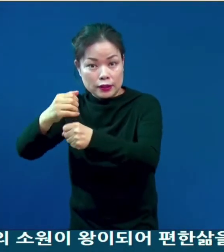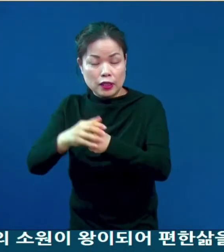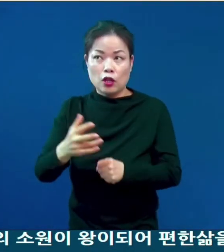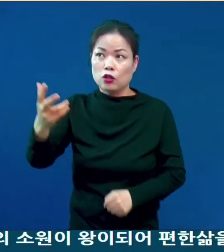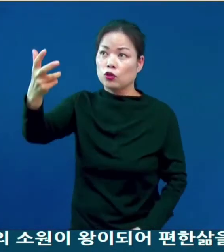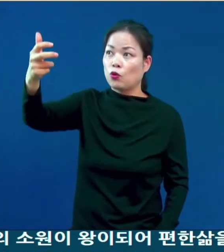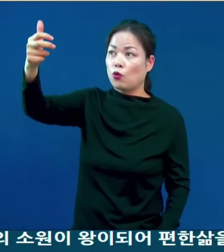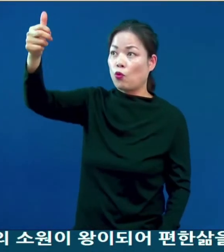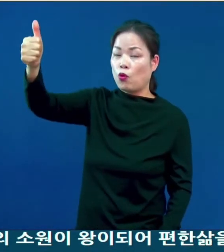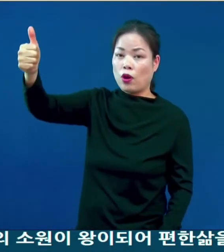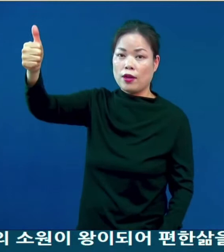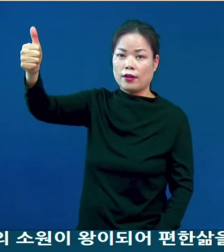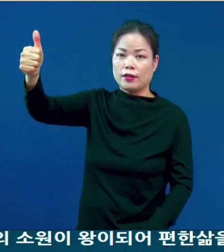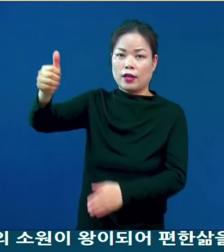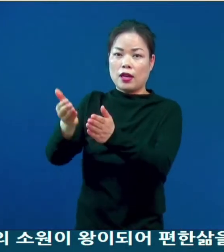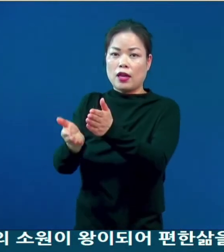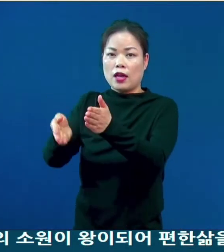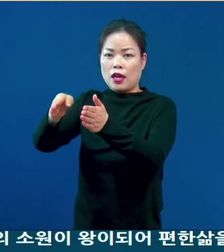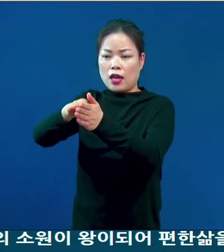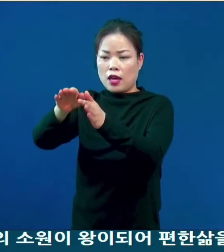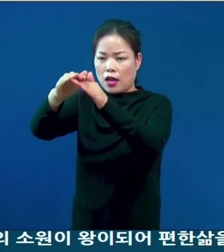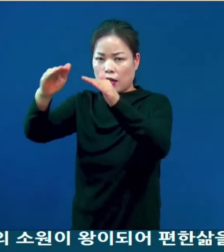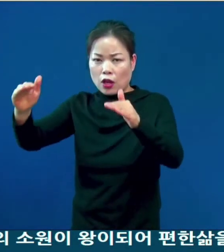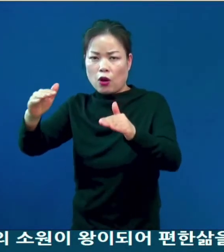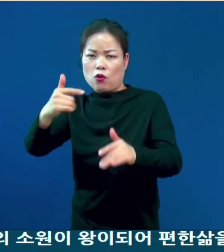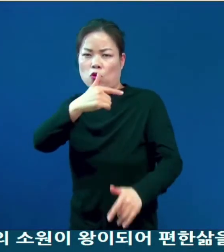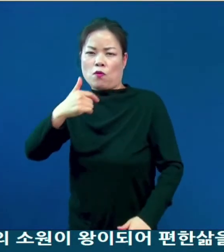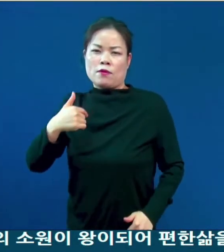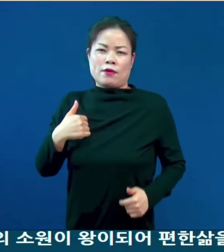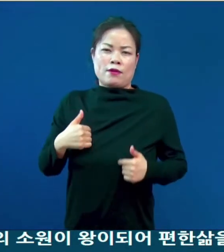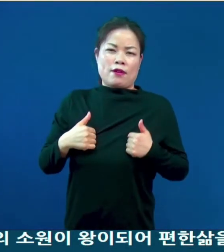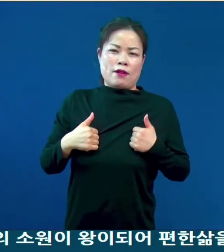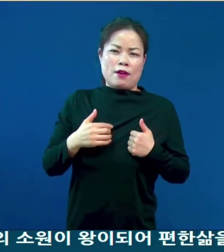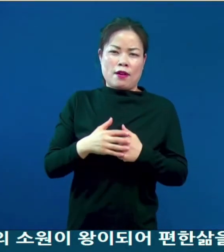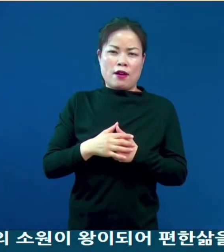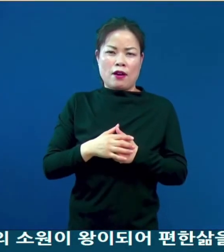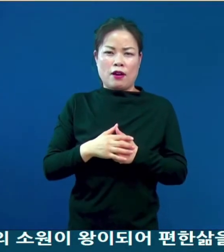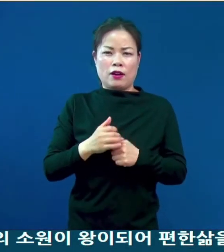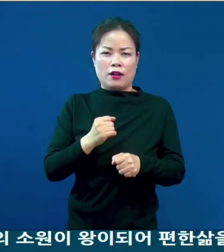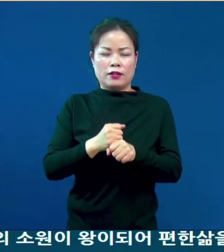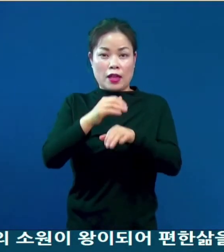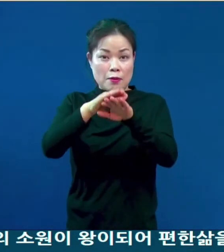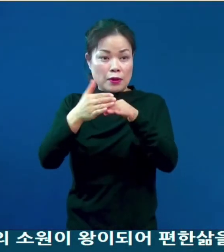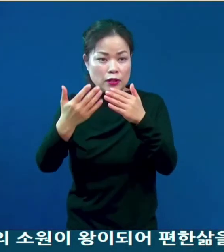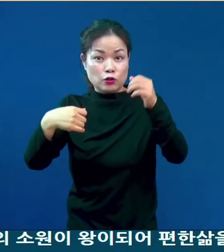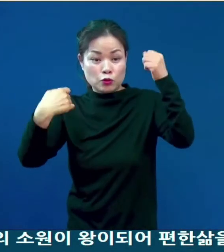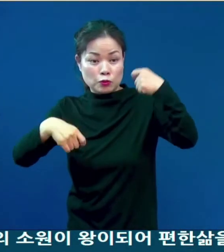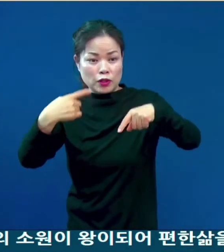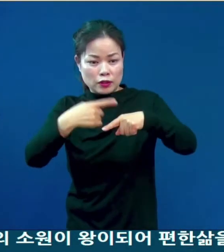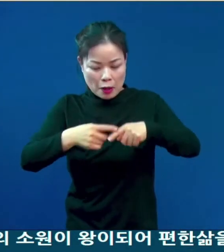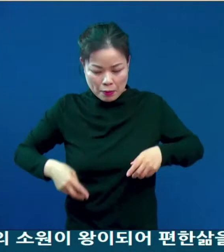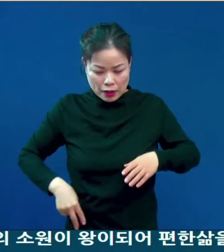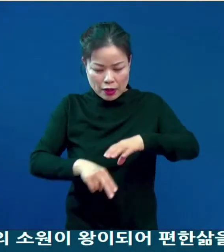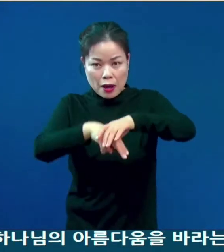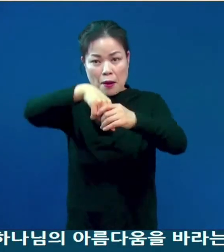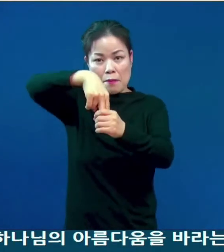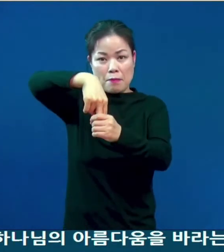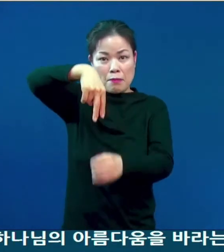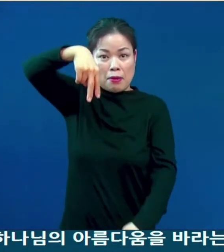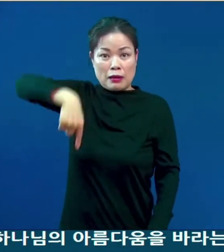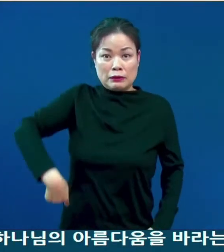여호와의 궤가 자신의 곳으로 온 것이 너무너무 기뻐서 예배하며 춤추다가 바지가 흘러내릴